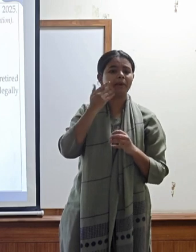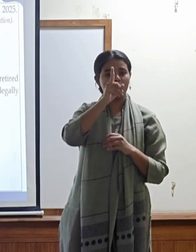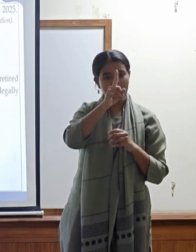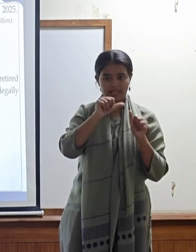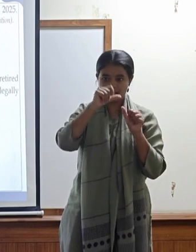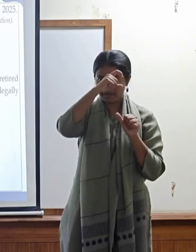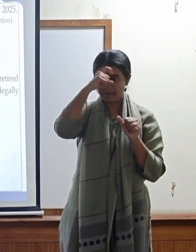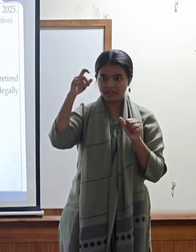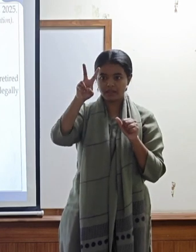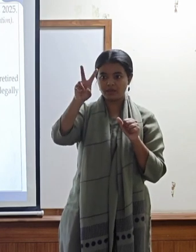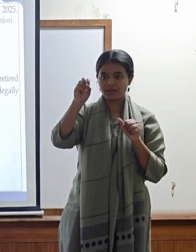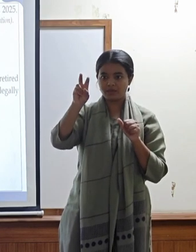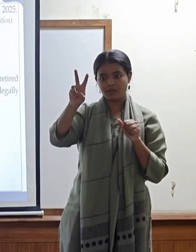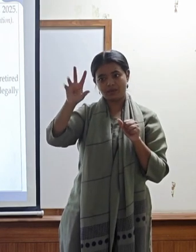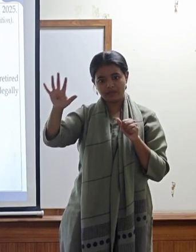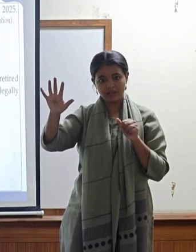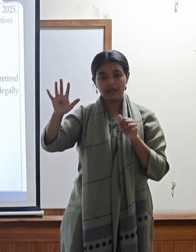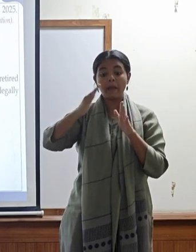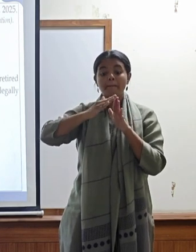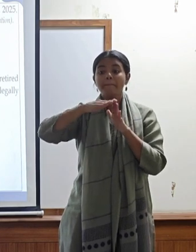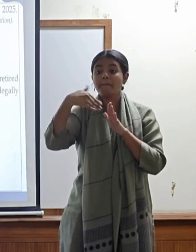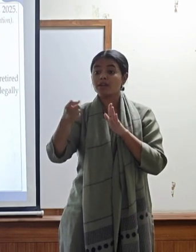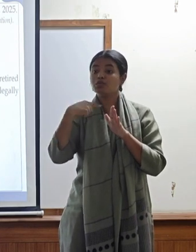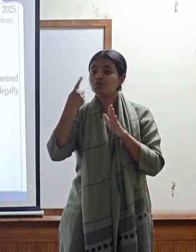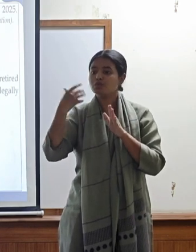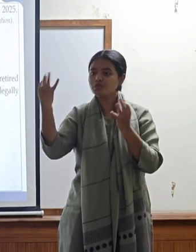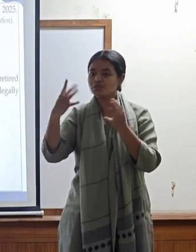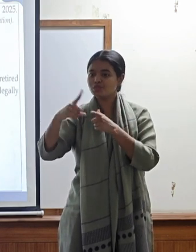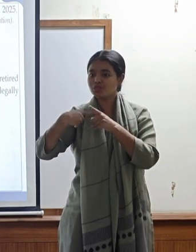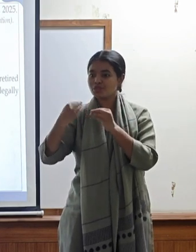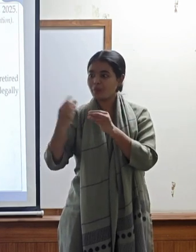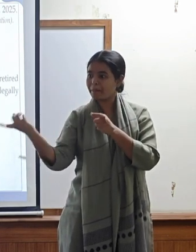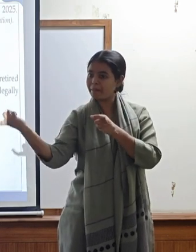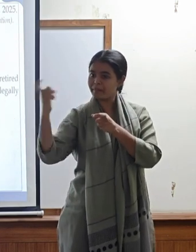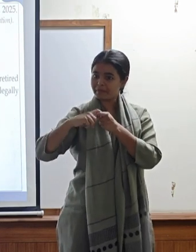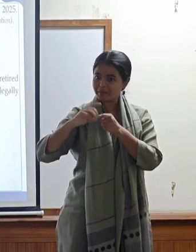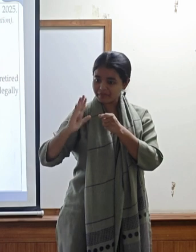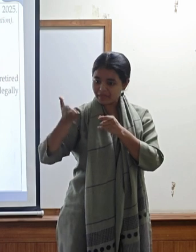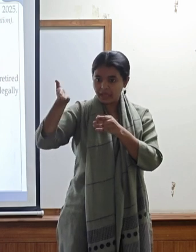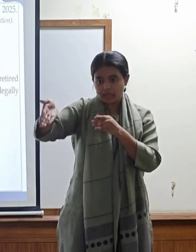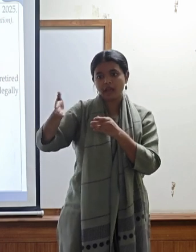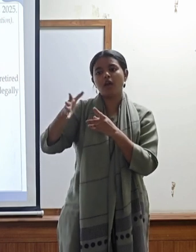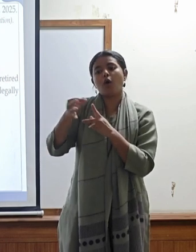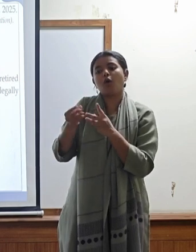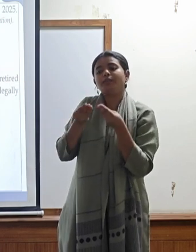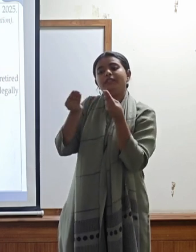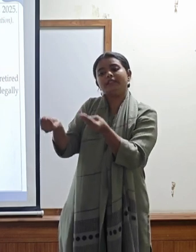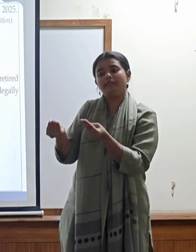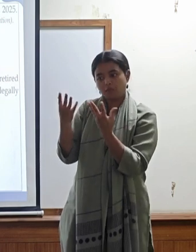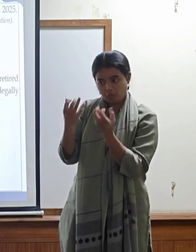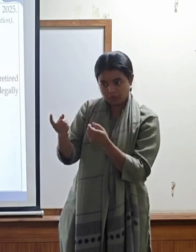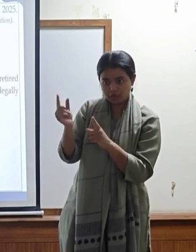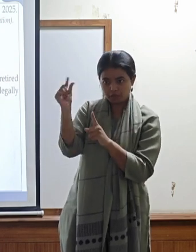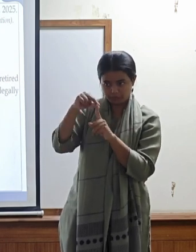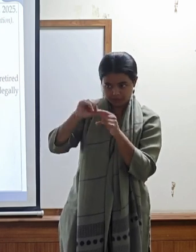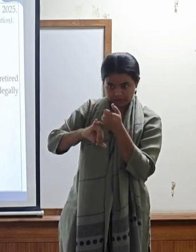सेंट्रल गवर्नमेंट को ज्वाइन करेंगे, उन लोगों के पास भी ऑप्शन है कि वो यूपीएस को ऑप्ट कर सकते हैं।